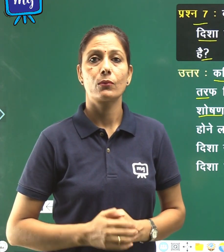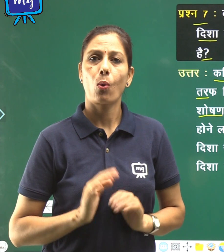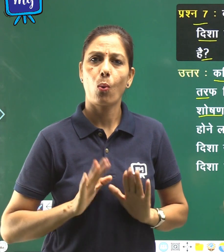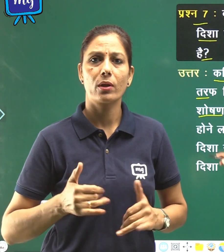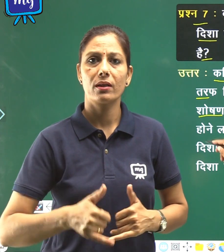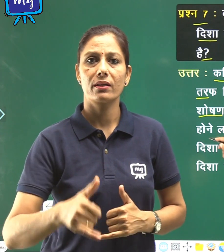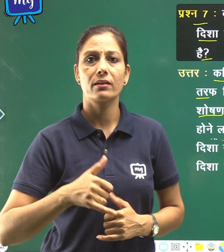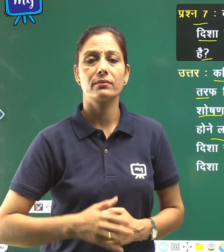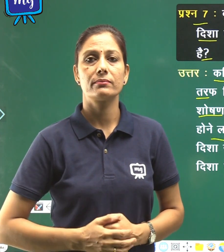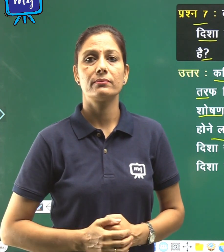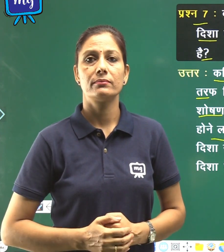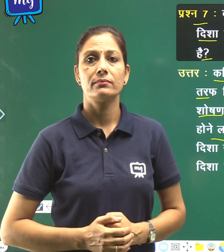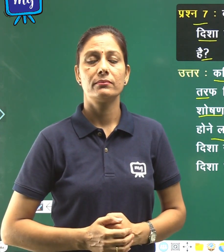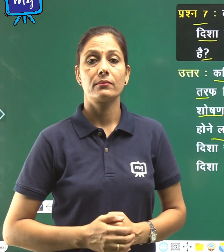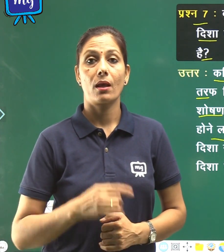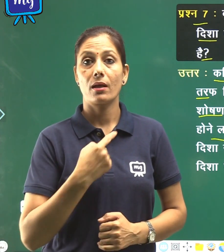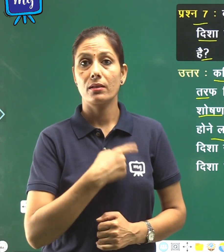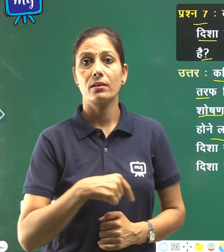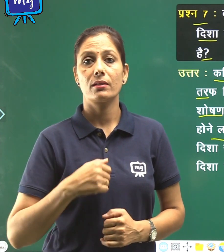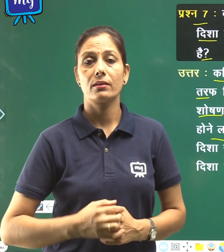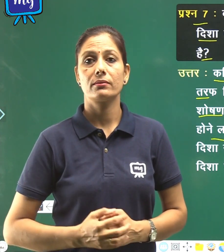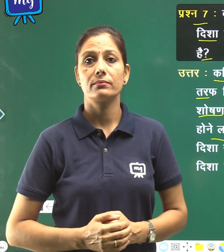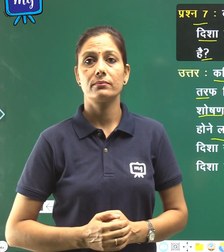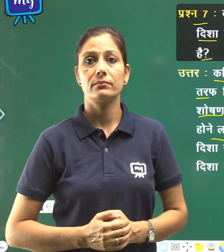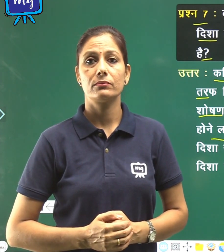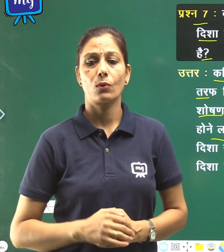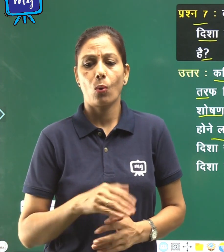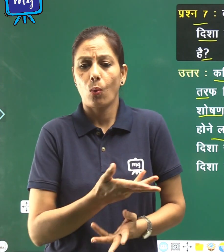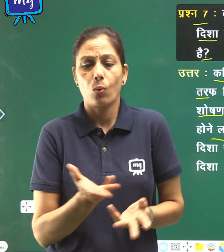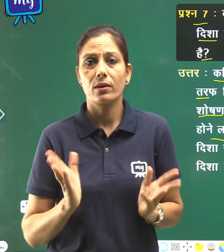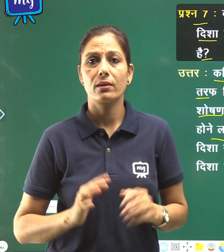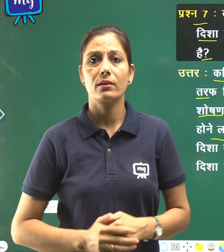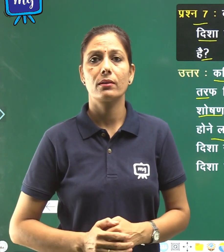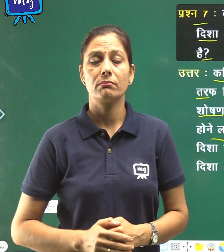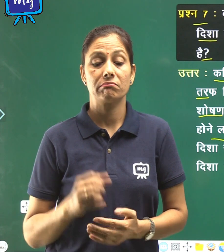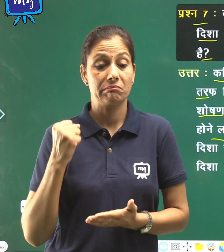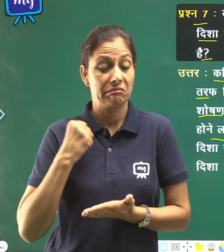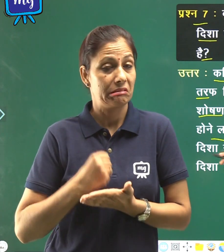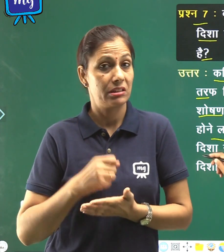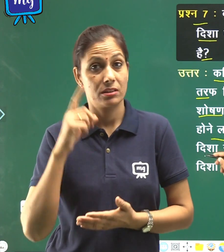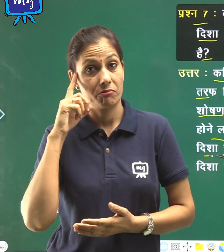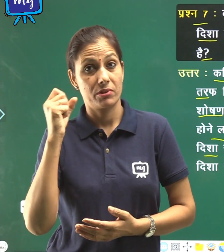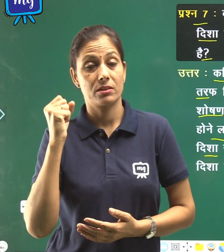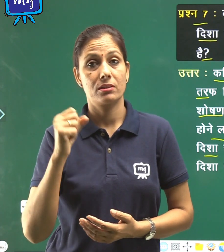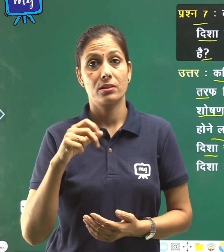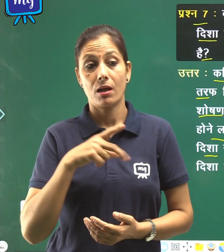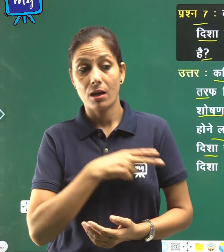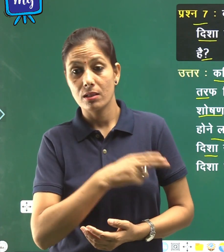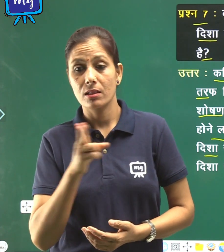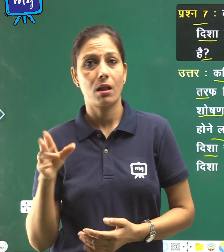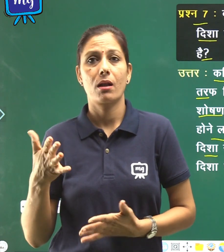होने लगे हैं। इनकी कोई निश्चित दिशा नहीं है,